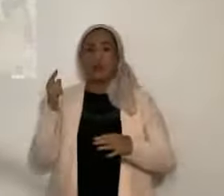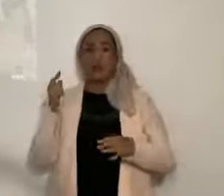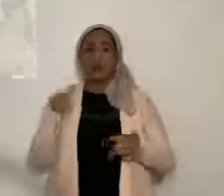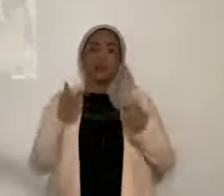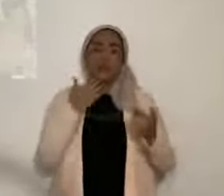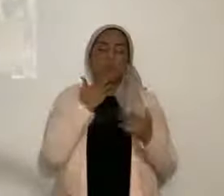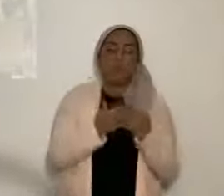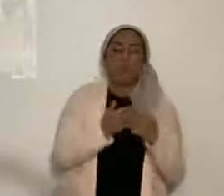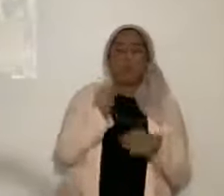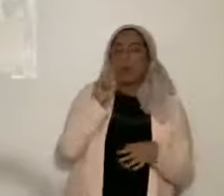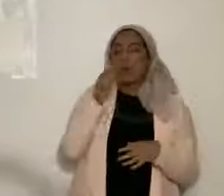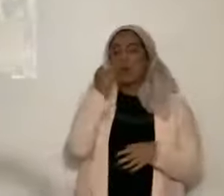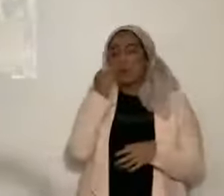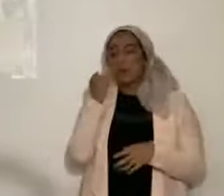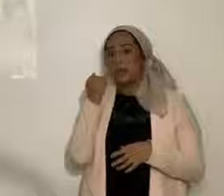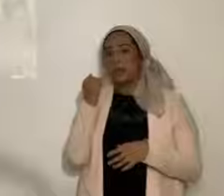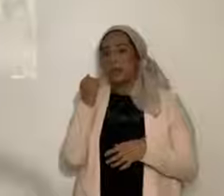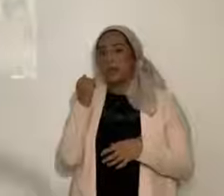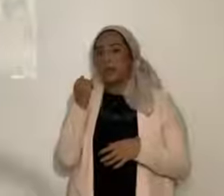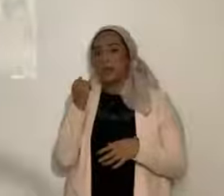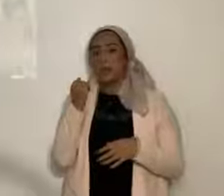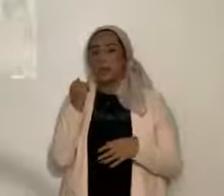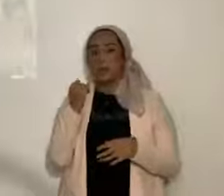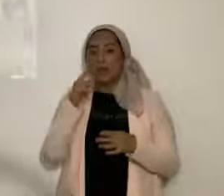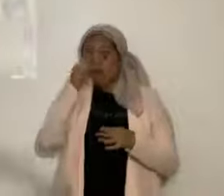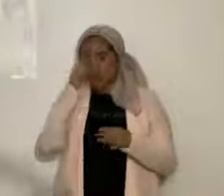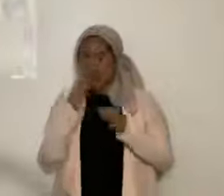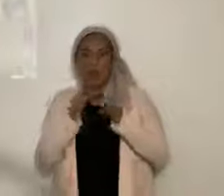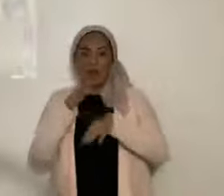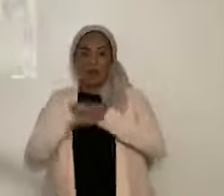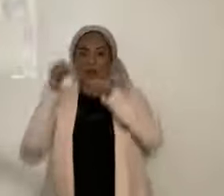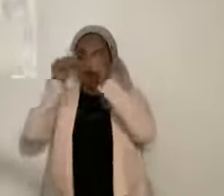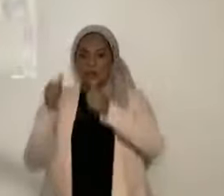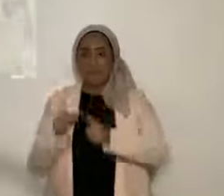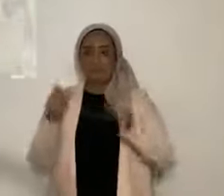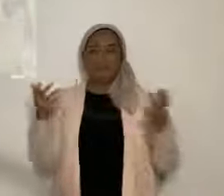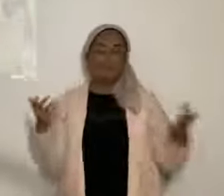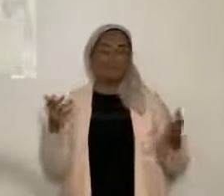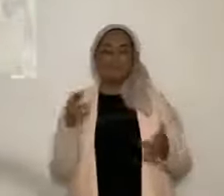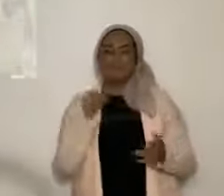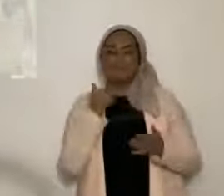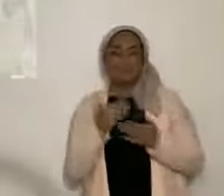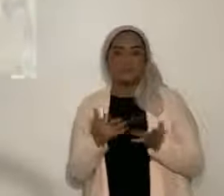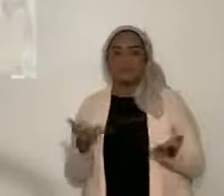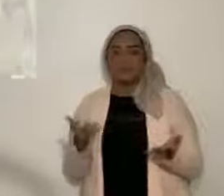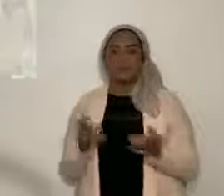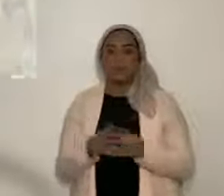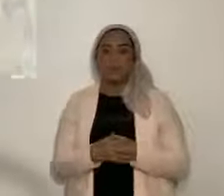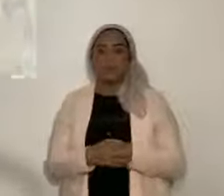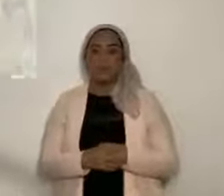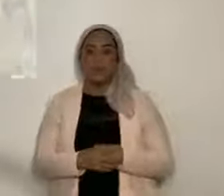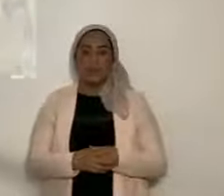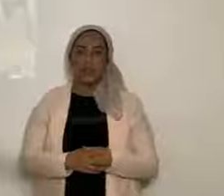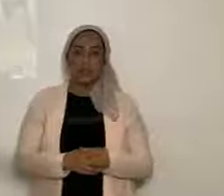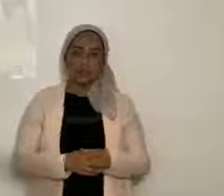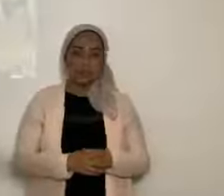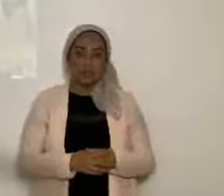bien, o que si besan mucho una medallita, imagínense, qué tremendo, más contaminada que el diablo,